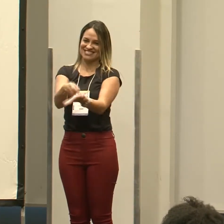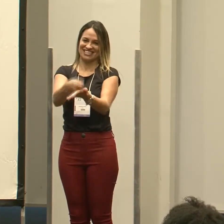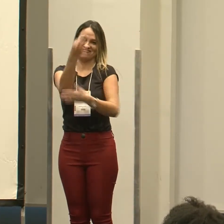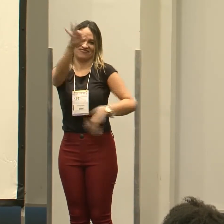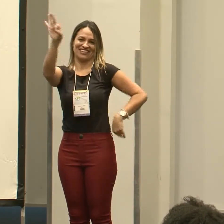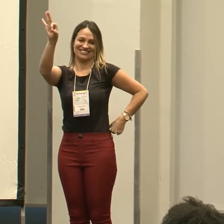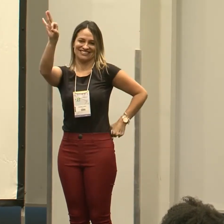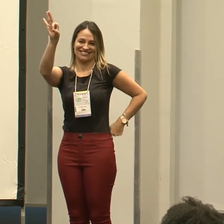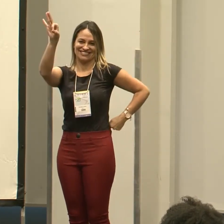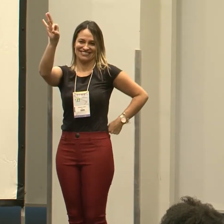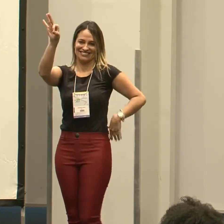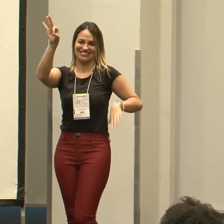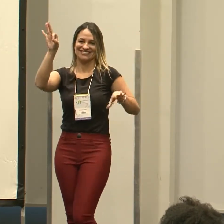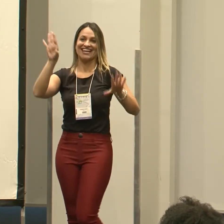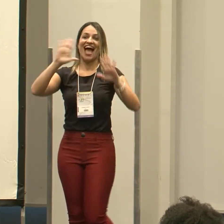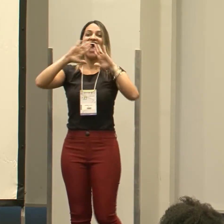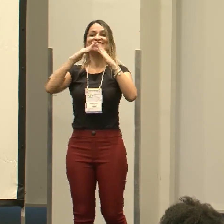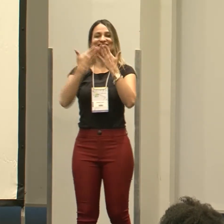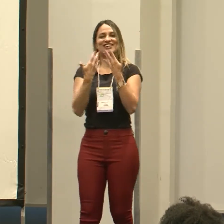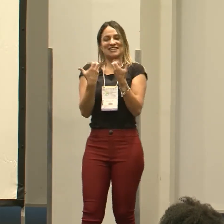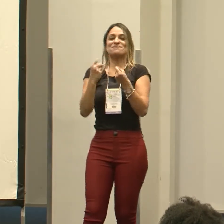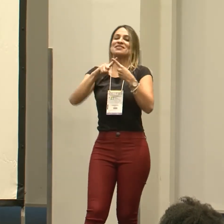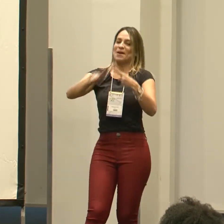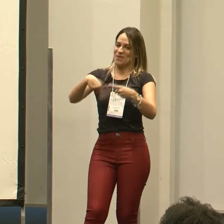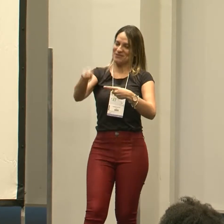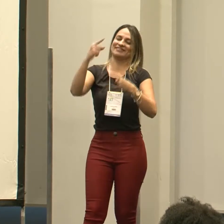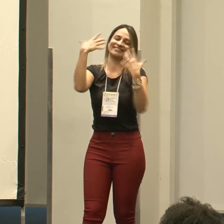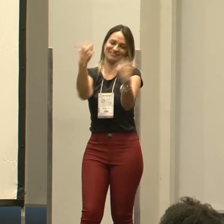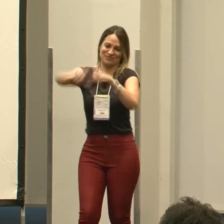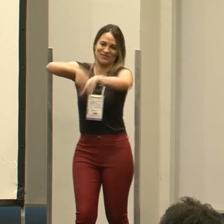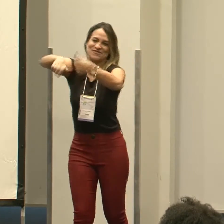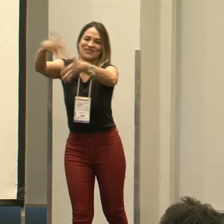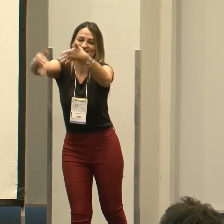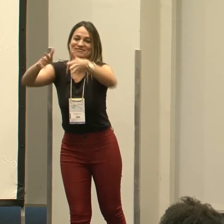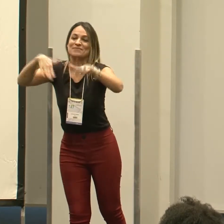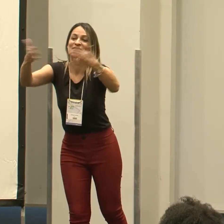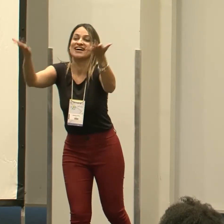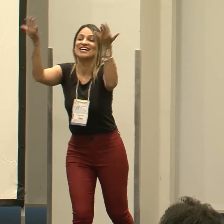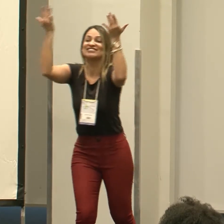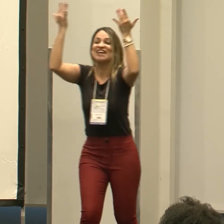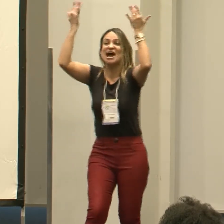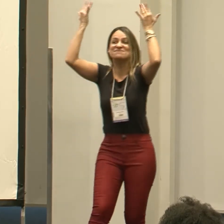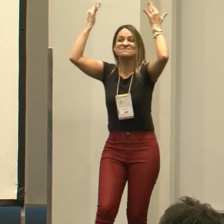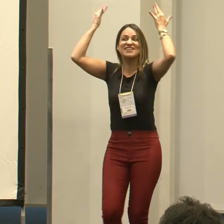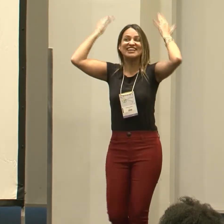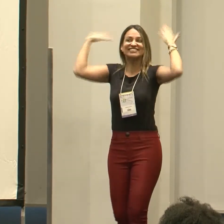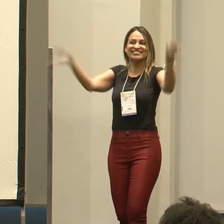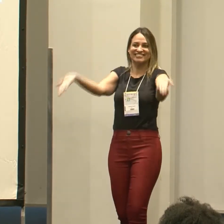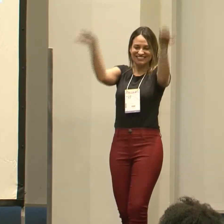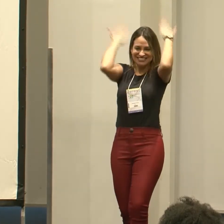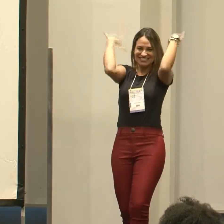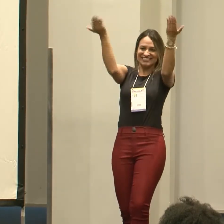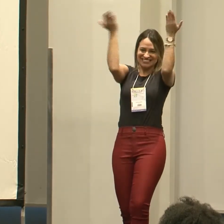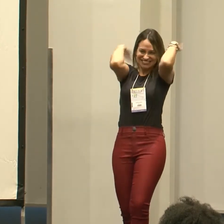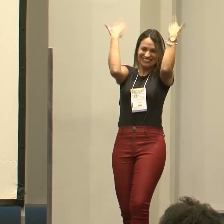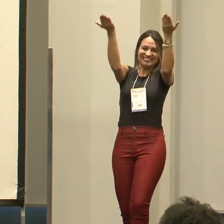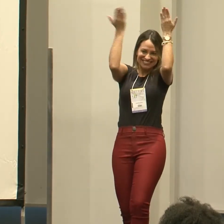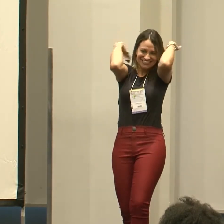E os surdos aprendiam Libras e língua escrita? Não, eles aprendiam língua de sinais francesa, e aí